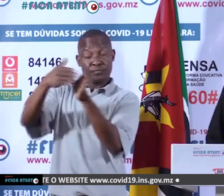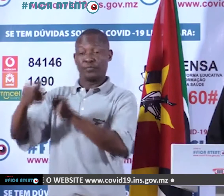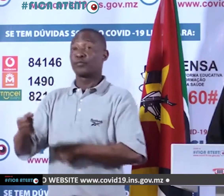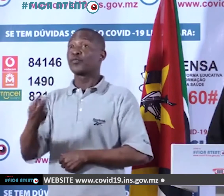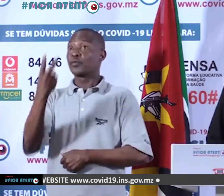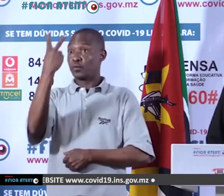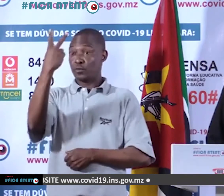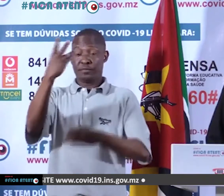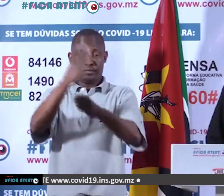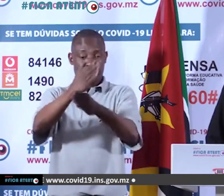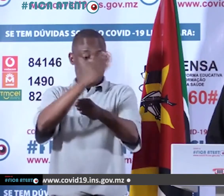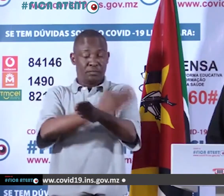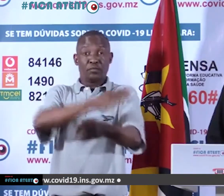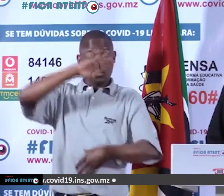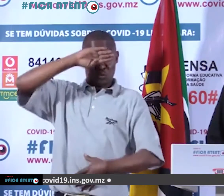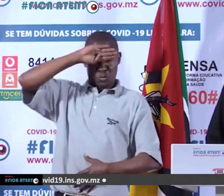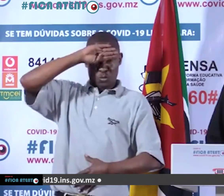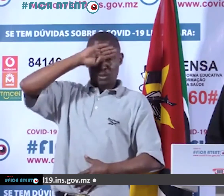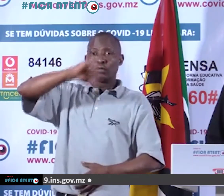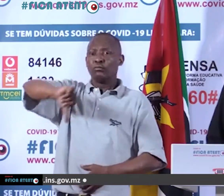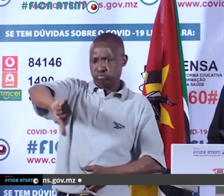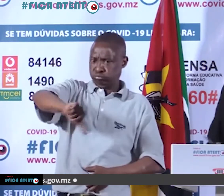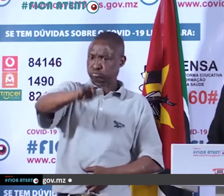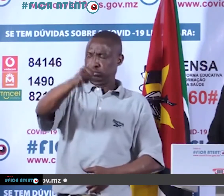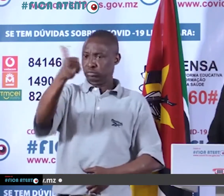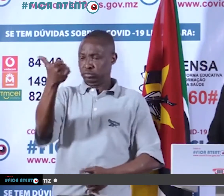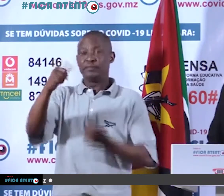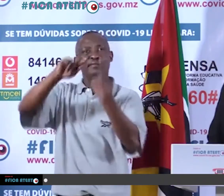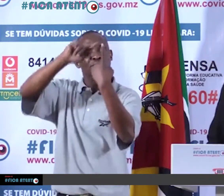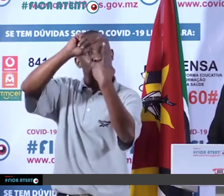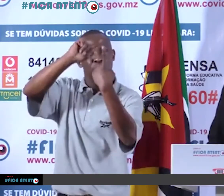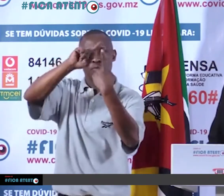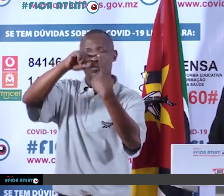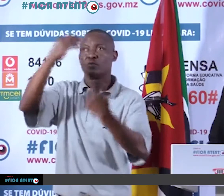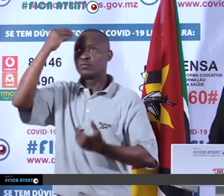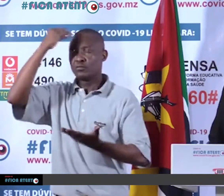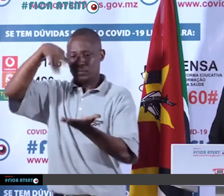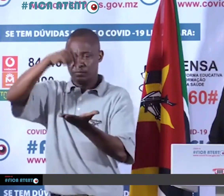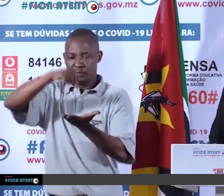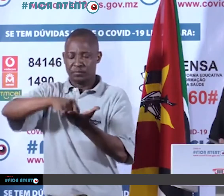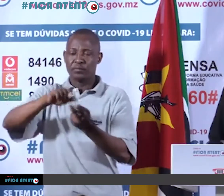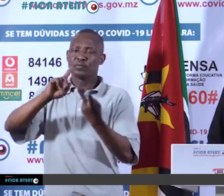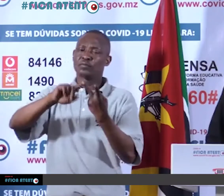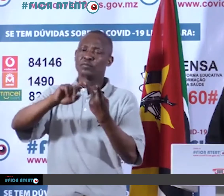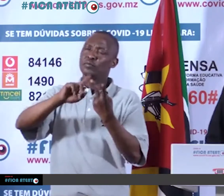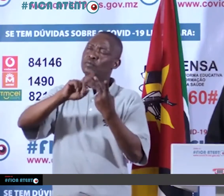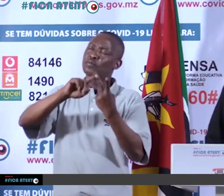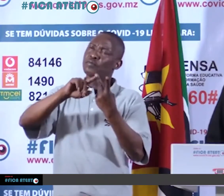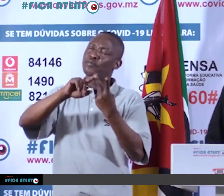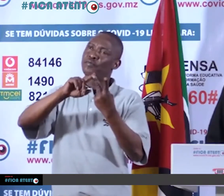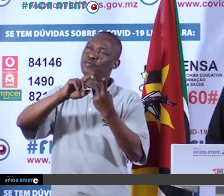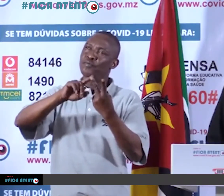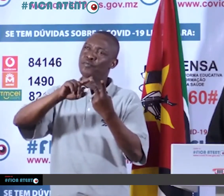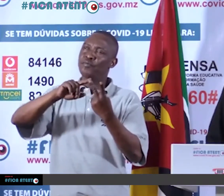infecção de Covid-19, um da cidade de Maputo e um da cidade de Cabo Delgado. Trata-se